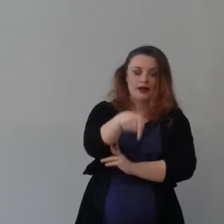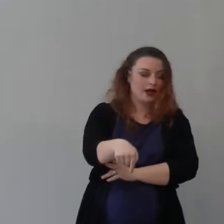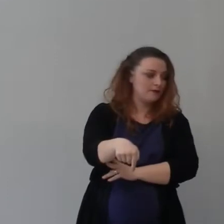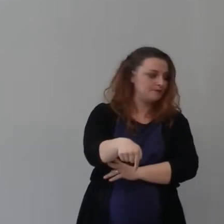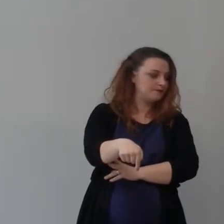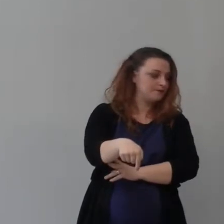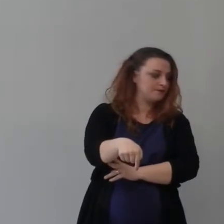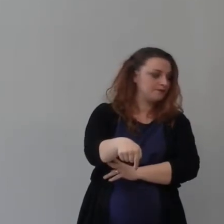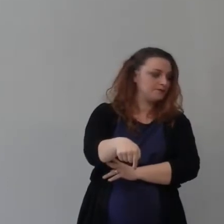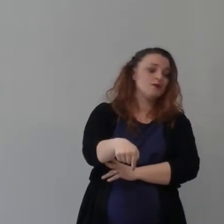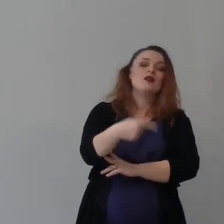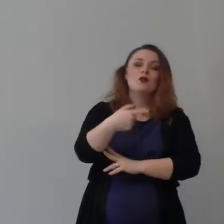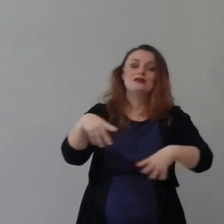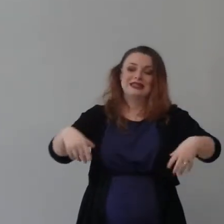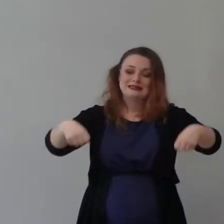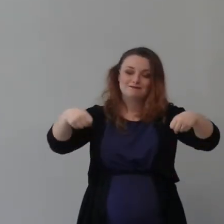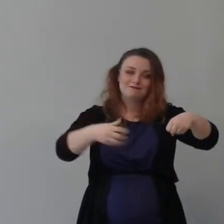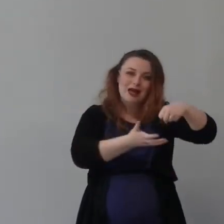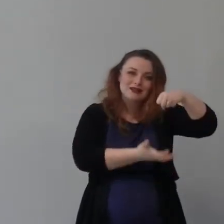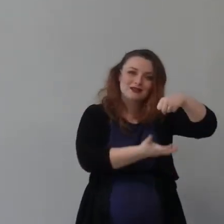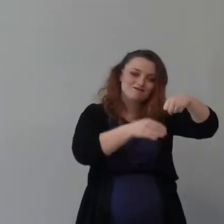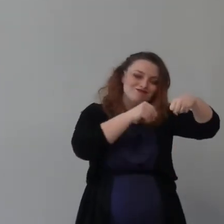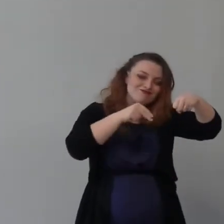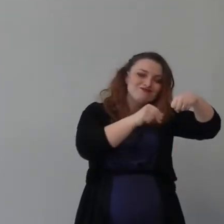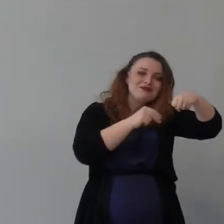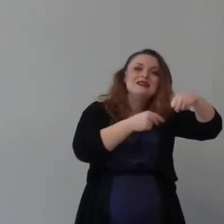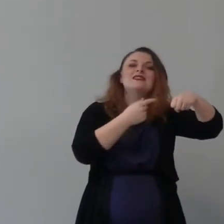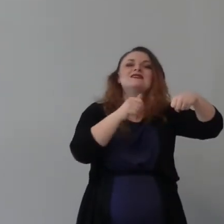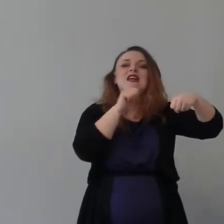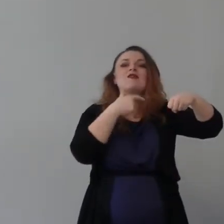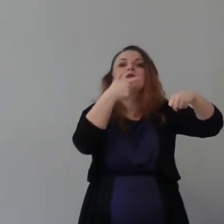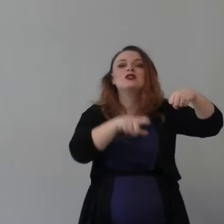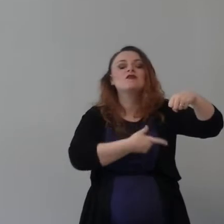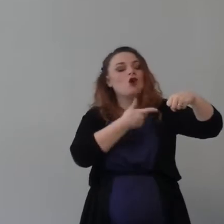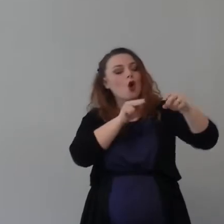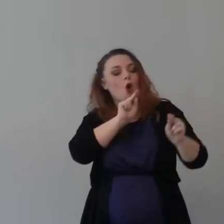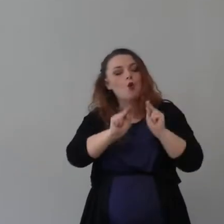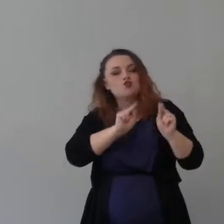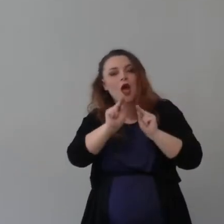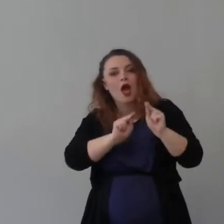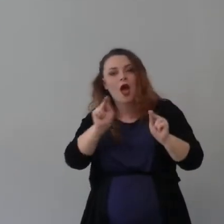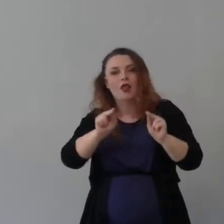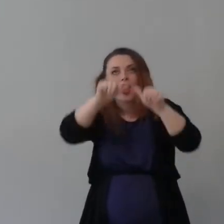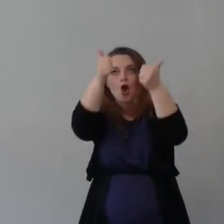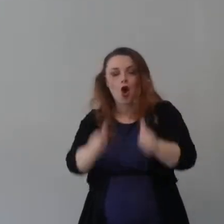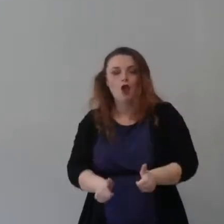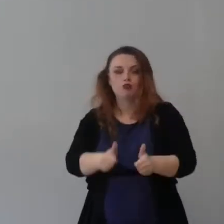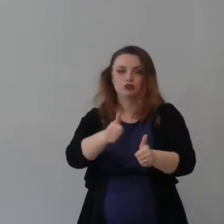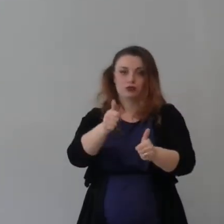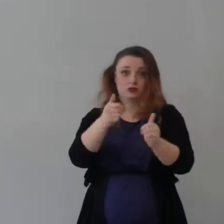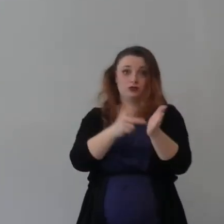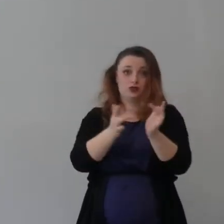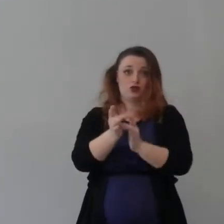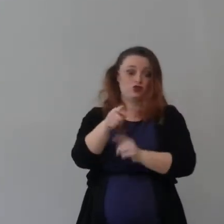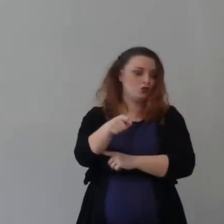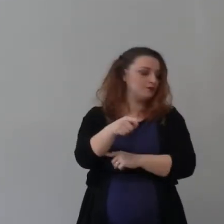carica di spezie per curare il corpo del suo Signore. Il corpo di Gesù era una delle poche